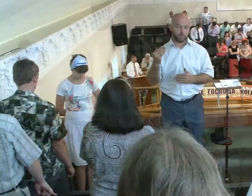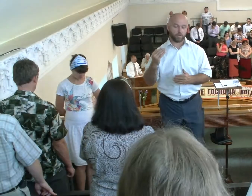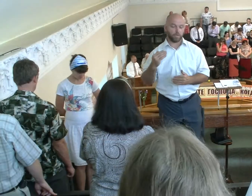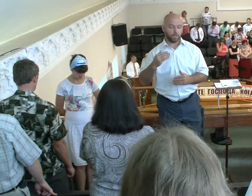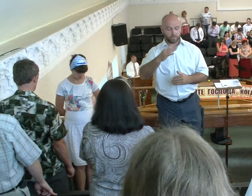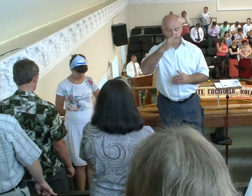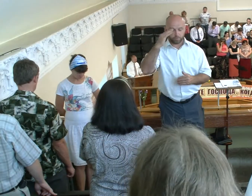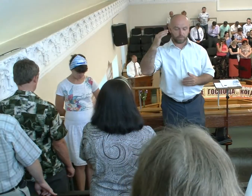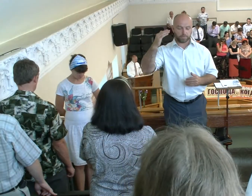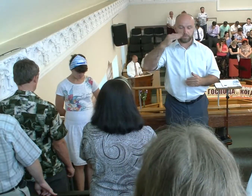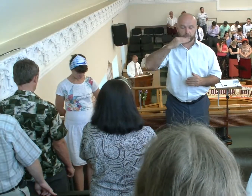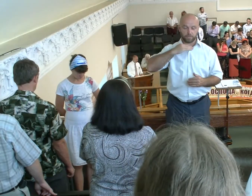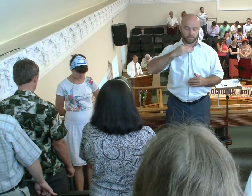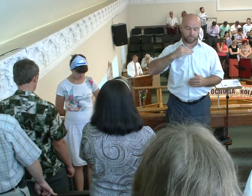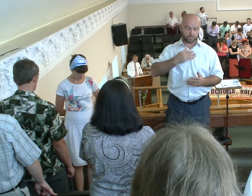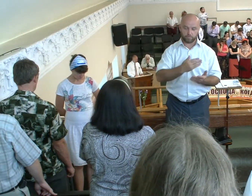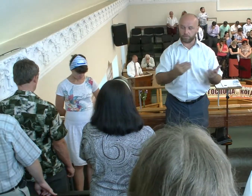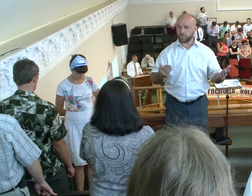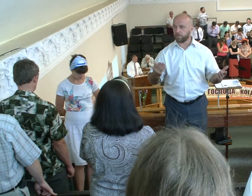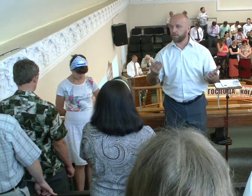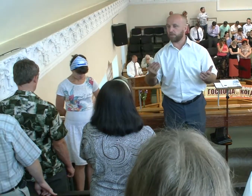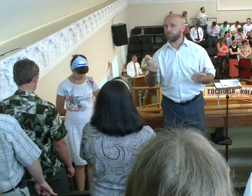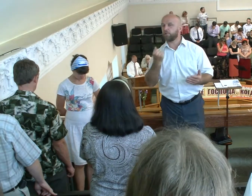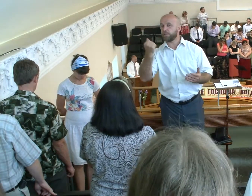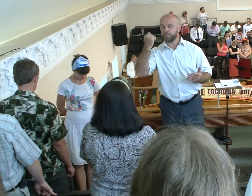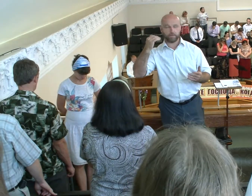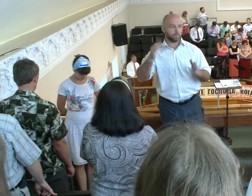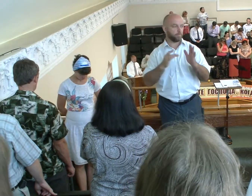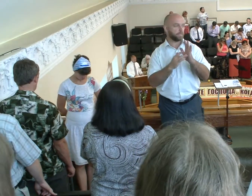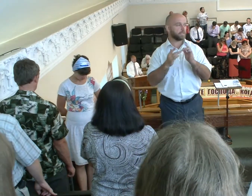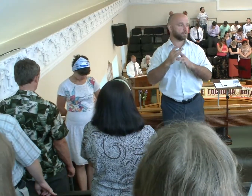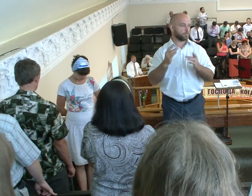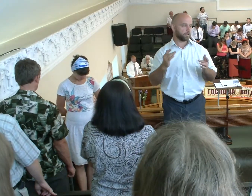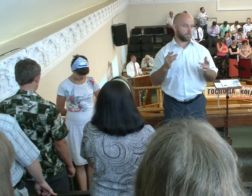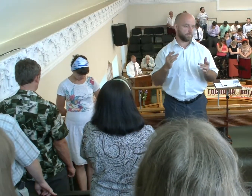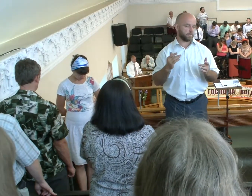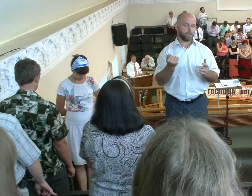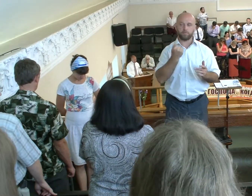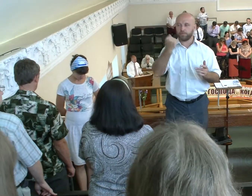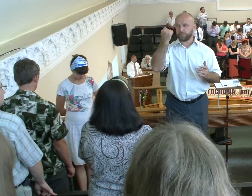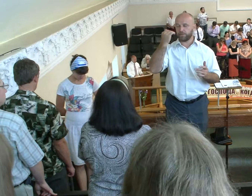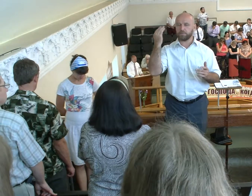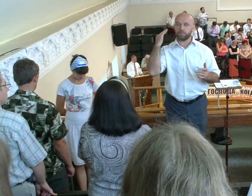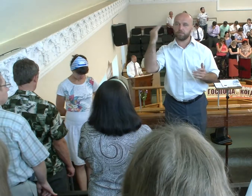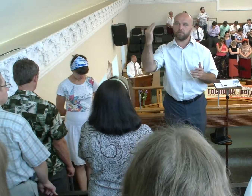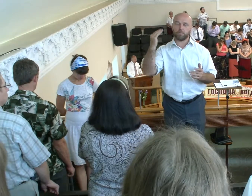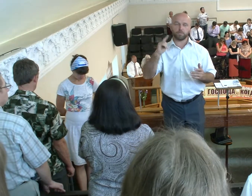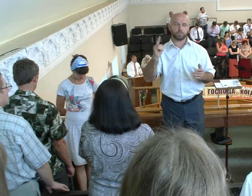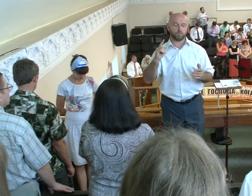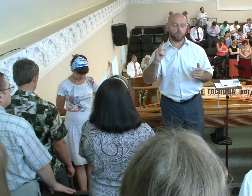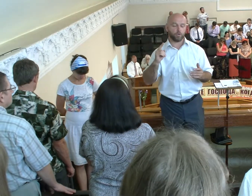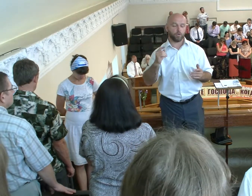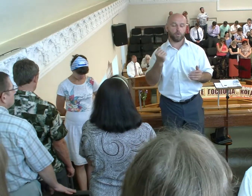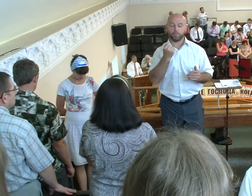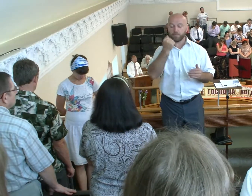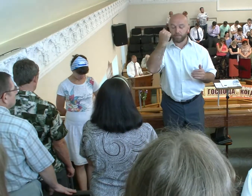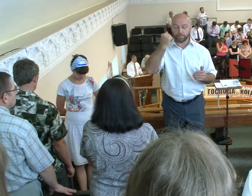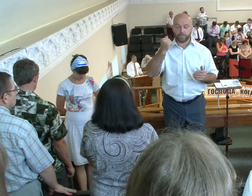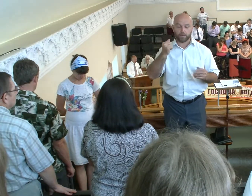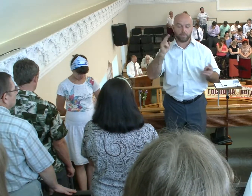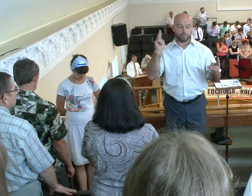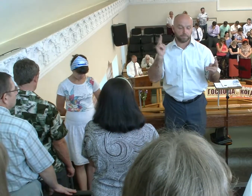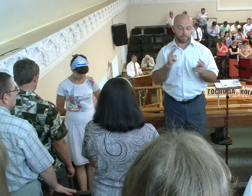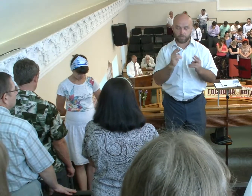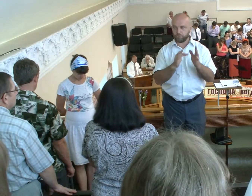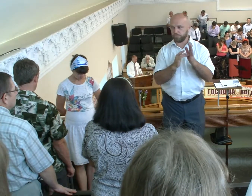помолимся. Небесный Отец, мы благодарны Тебе за Иисуса Христа. Благодарны Тебе за то, что благодаря нашей встрече